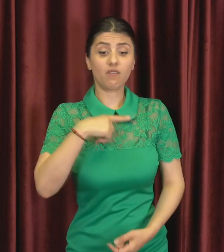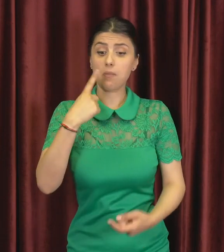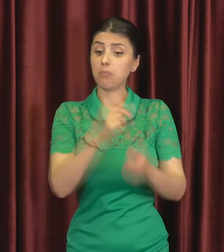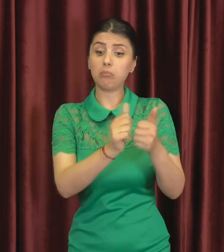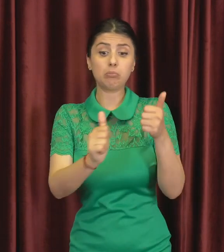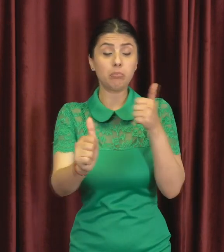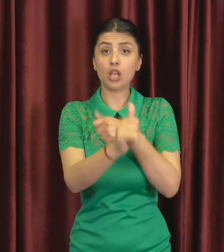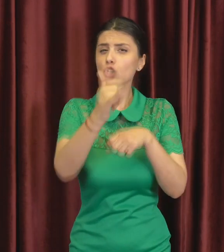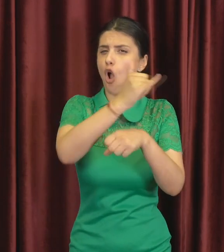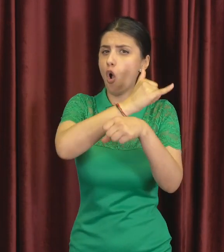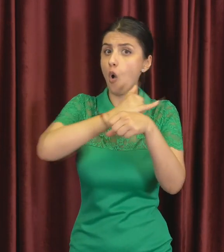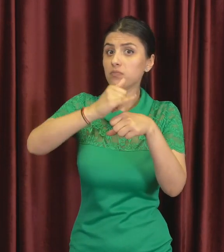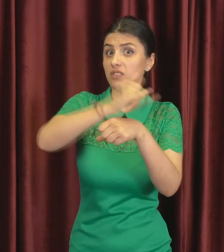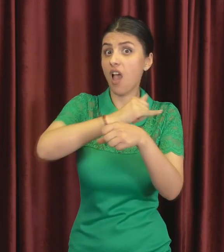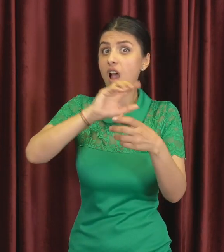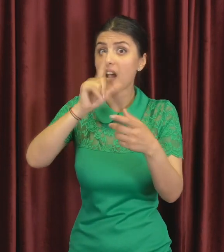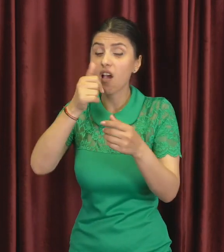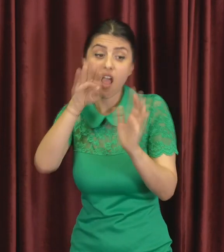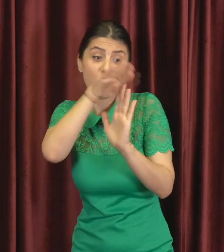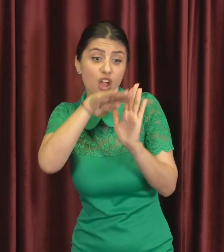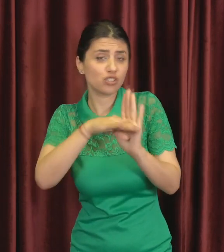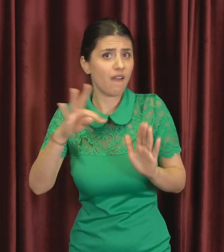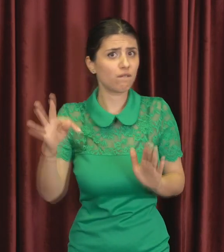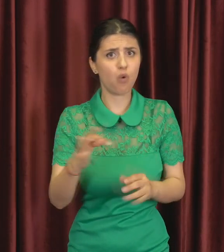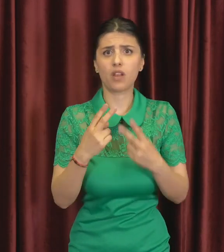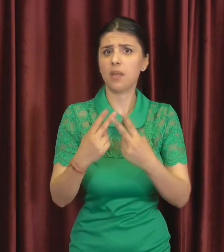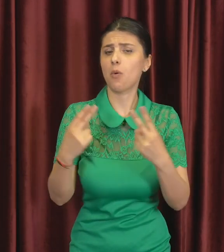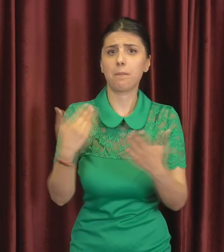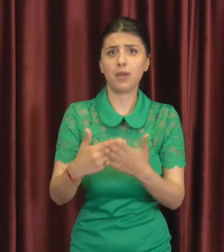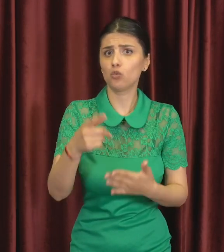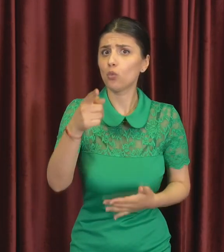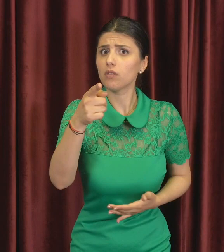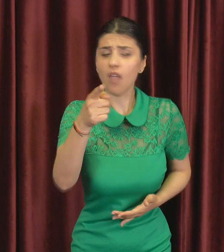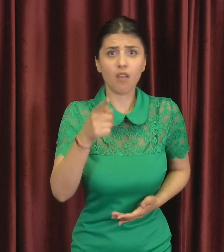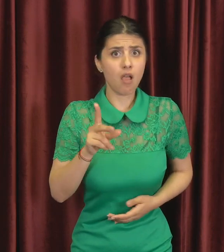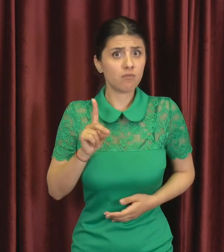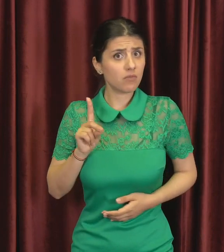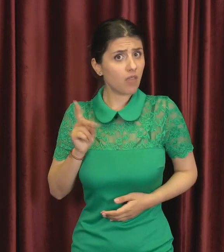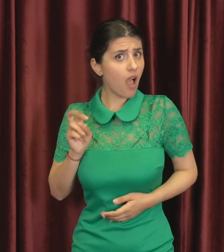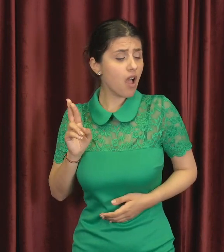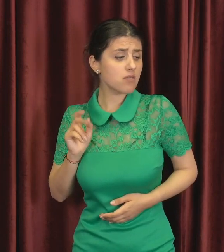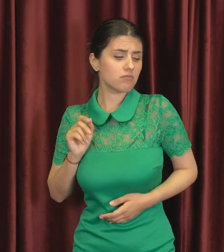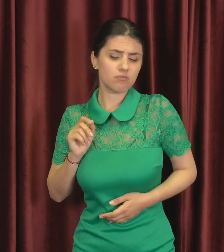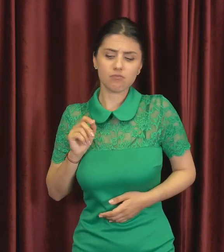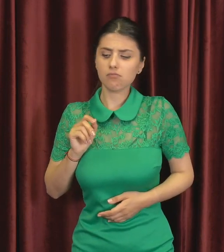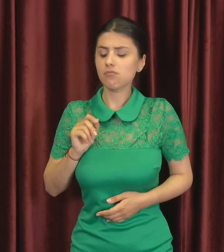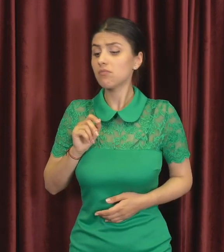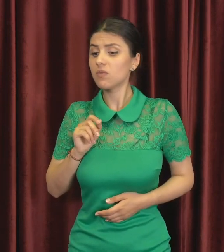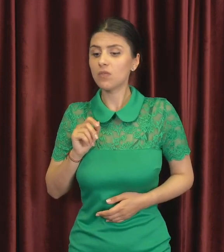Și observ că și regulile sunt foarte importante pentru tine. Dar doar acelea care te